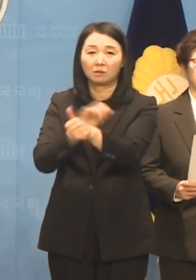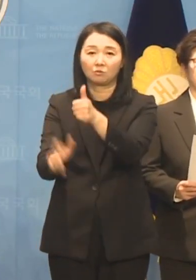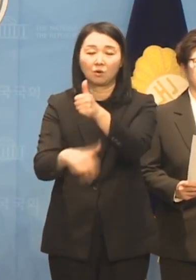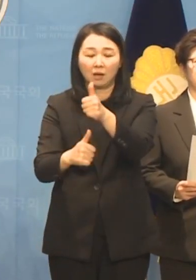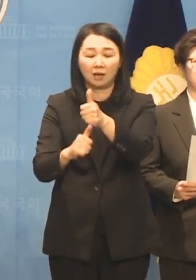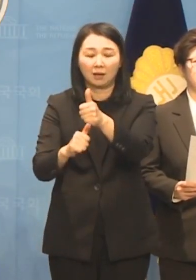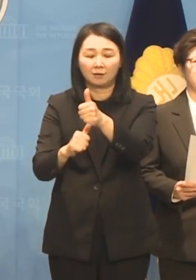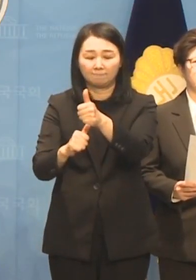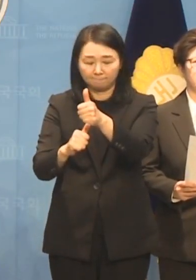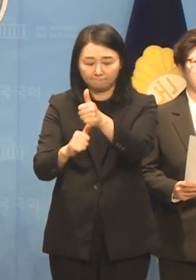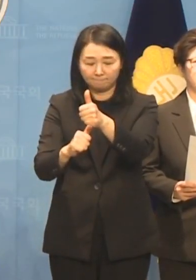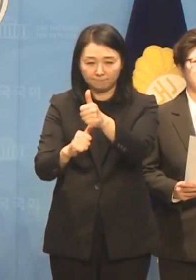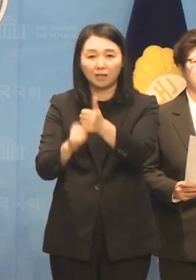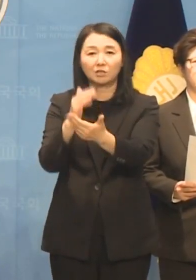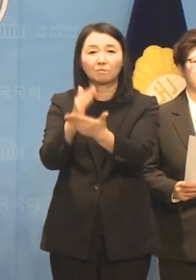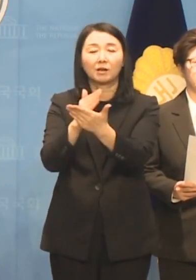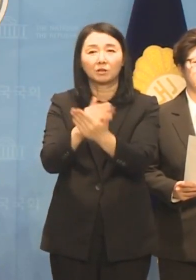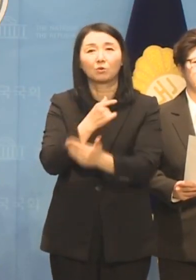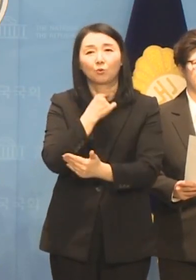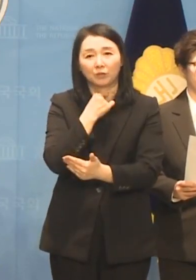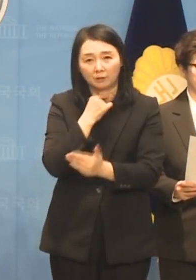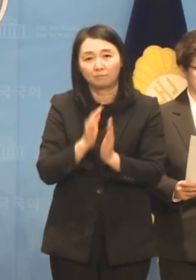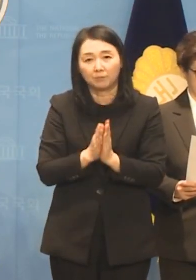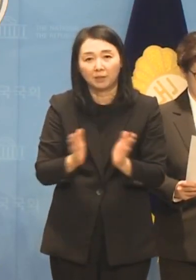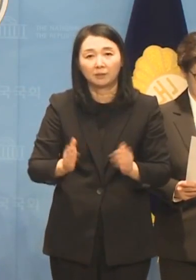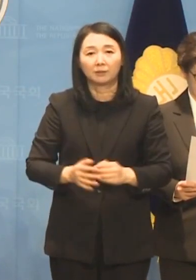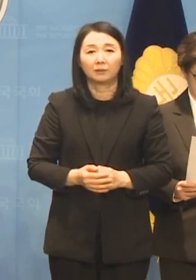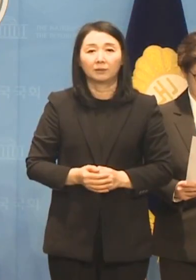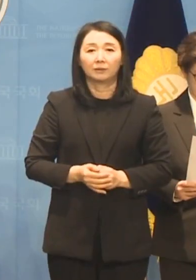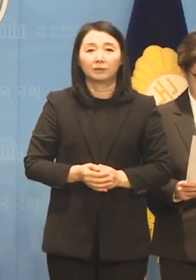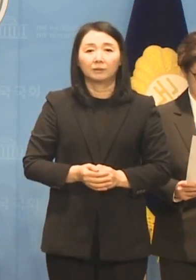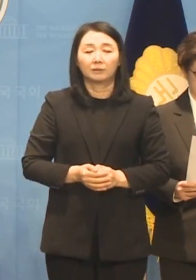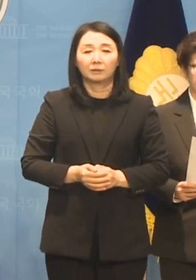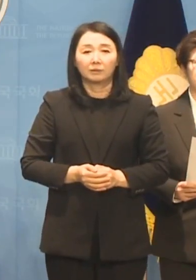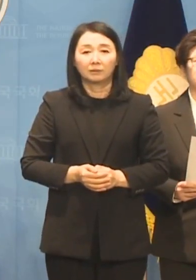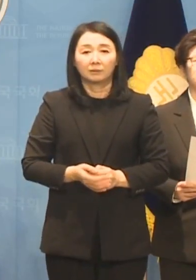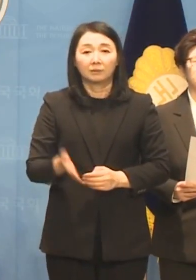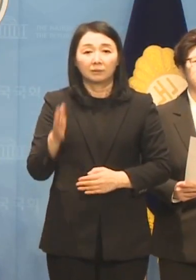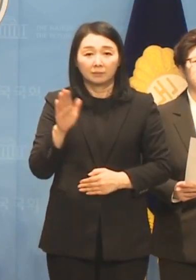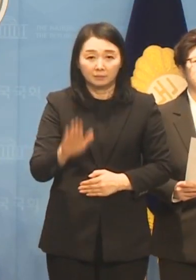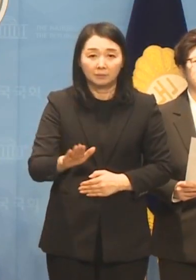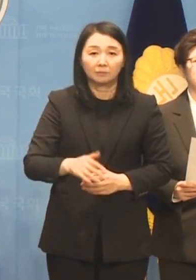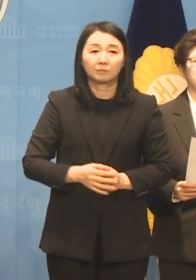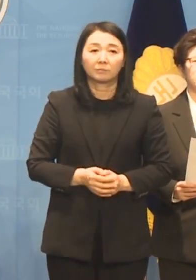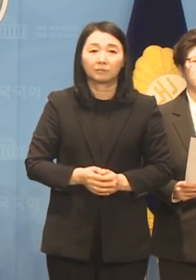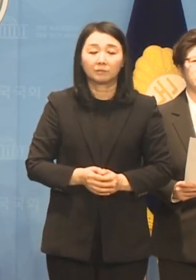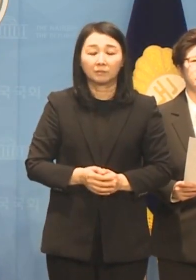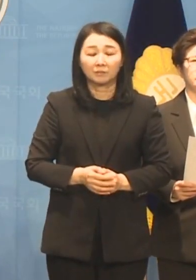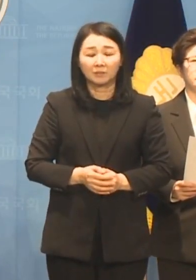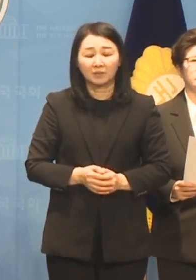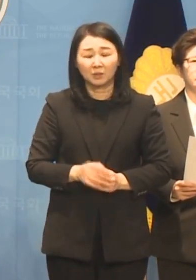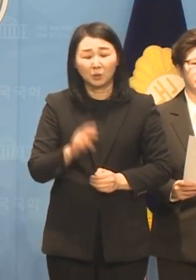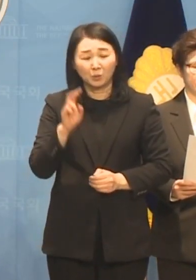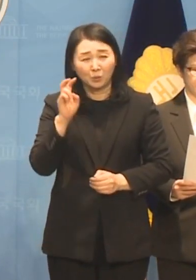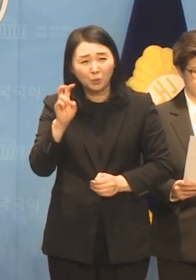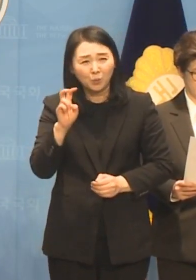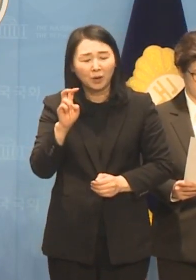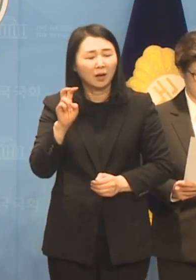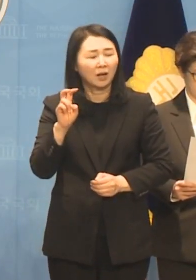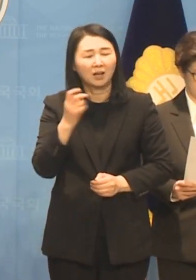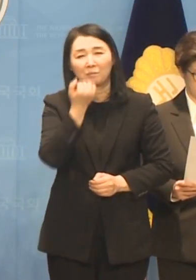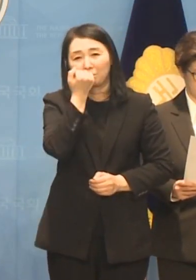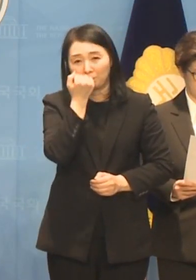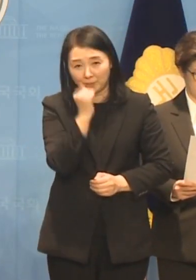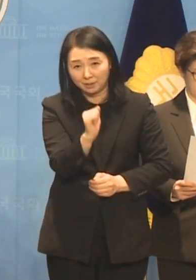되지 않기를 바라면서 시작했습니다. 하지만 혹시나 했는데 역시나가